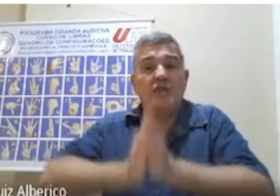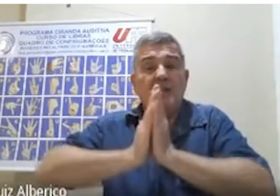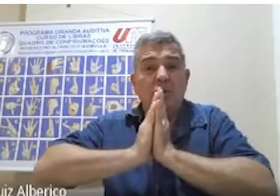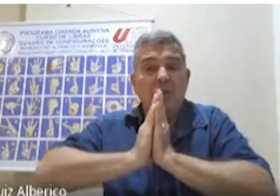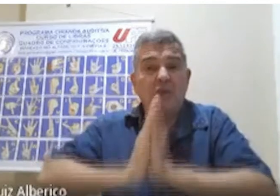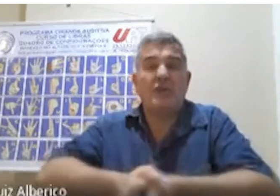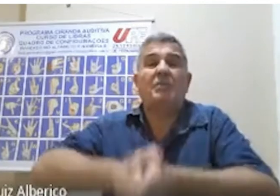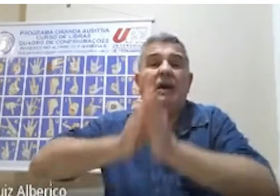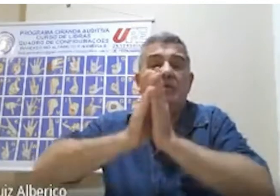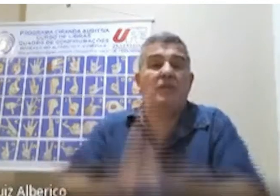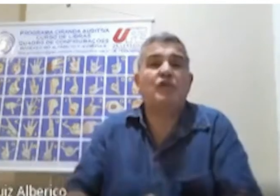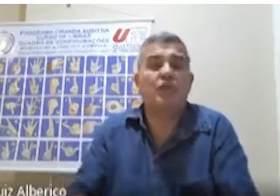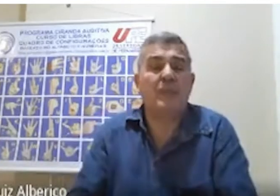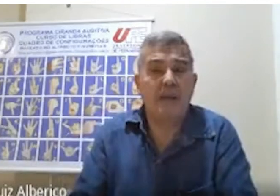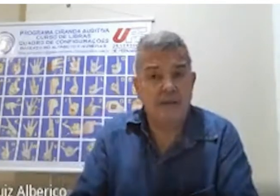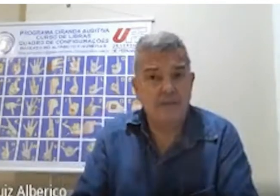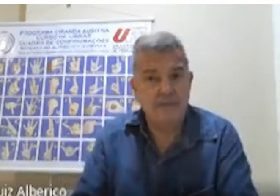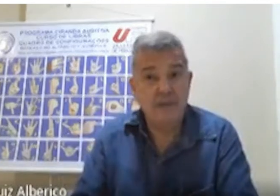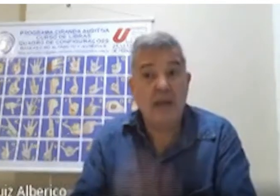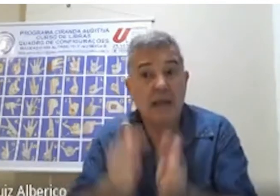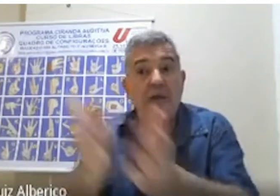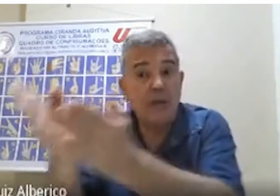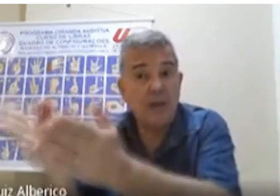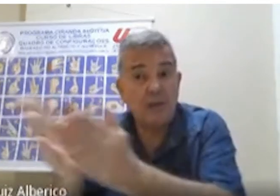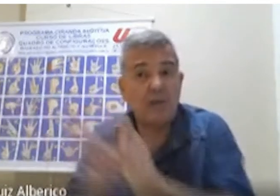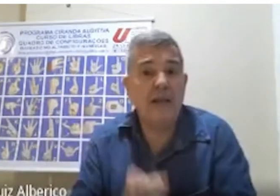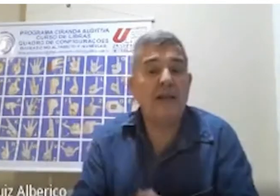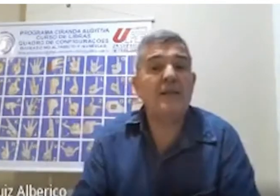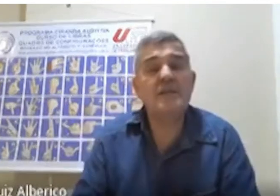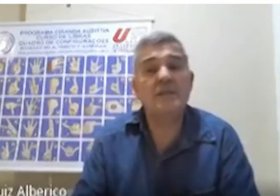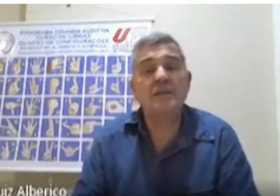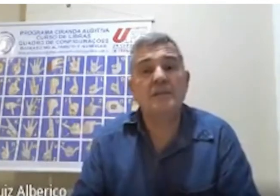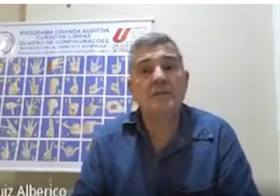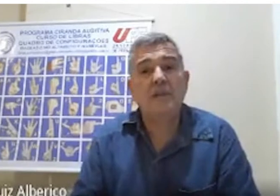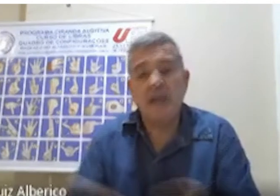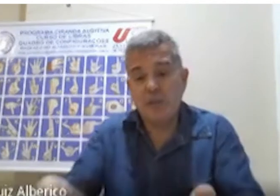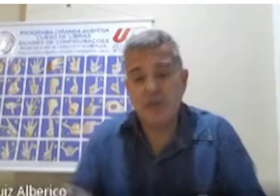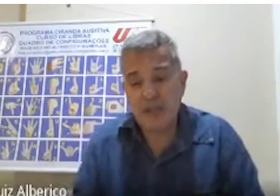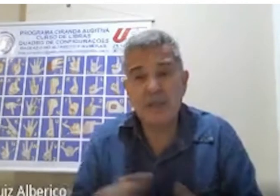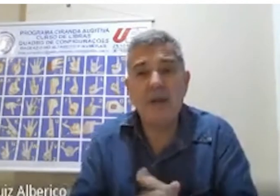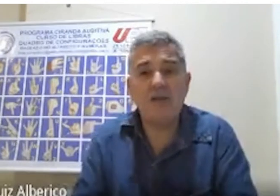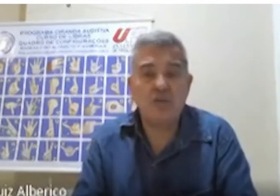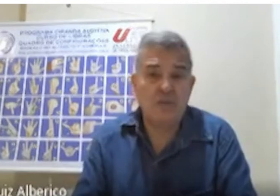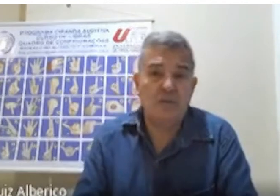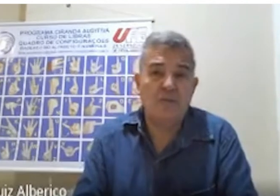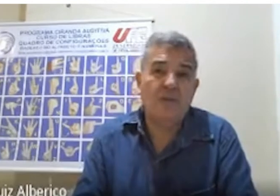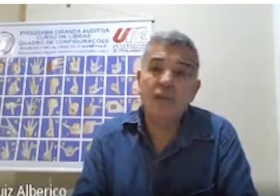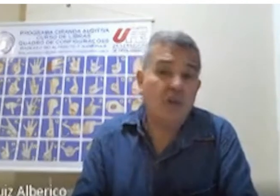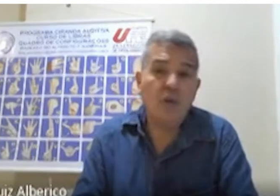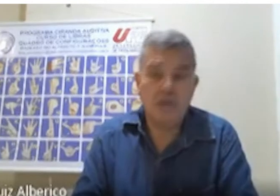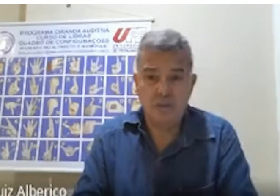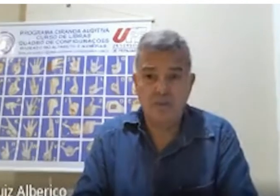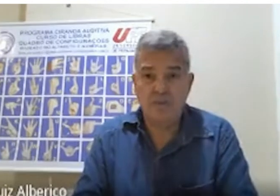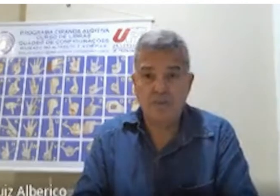as provas, quem fez os trabalhos, quem fez tudo para ele? Aquilo que a outra colega disse. A resposta está embaixo.